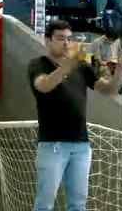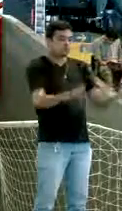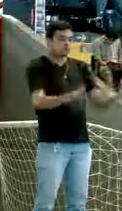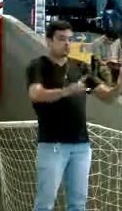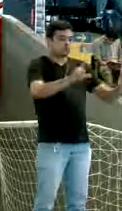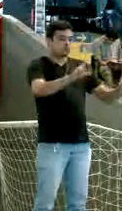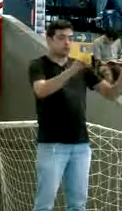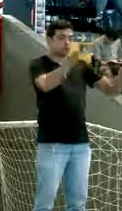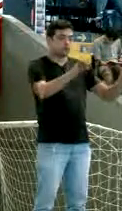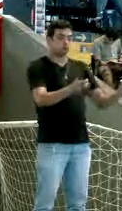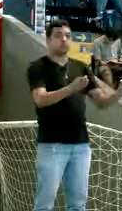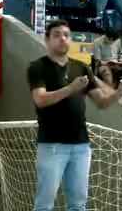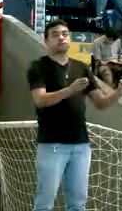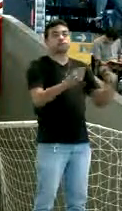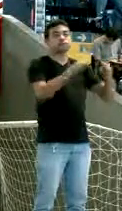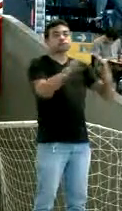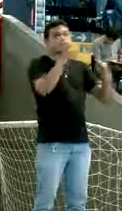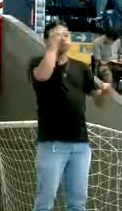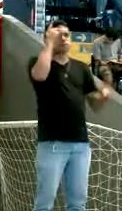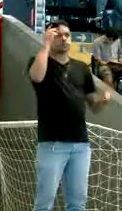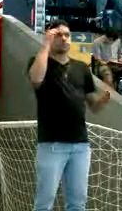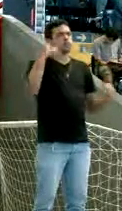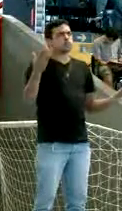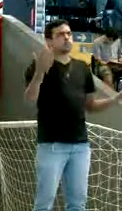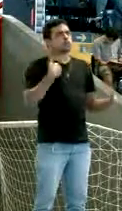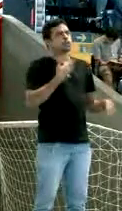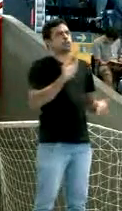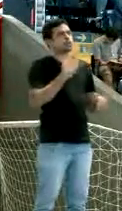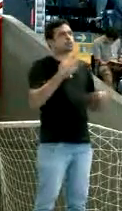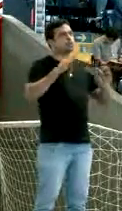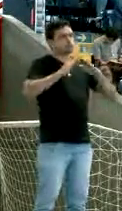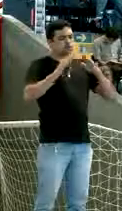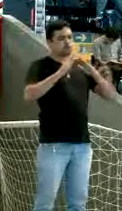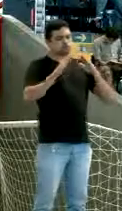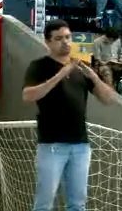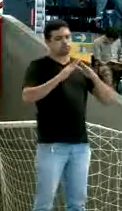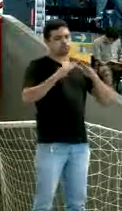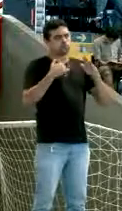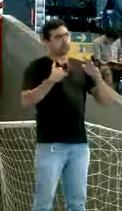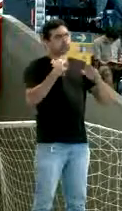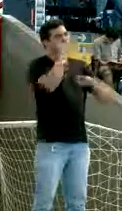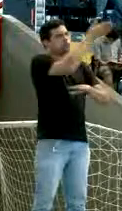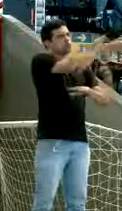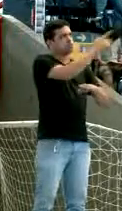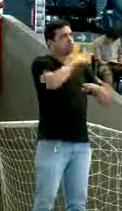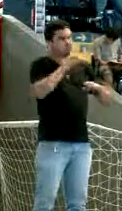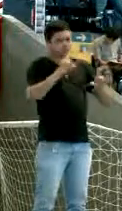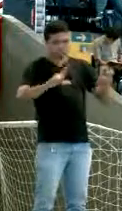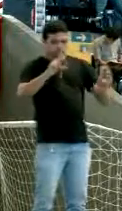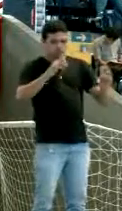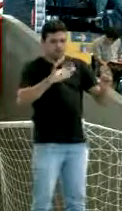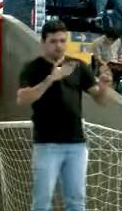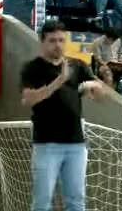pessoas começaram a se perguntar: para que eu vou sair de casa se eu tenho um filme na minha TV?